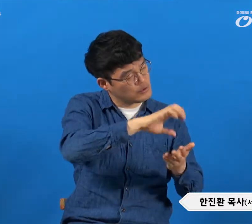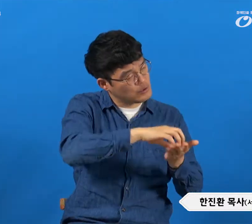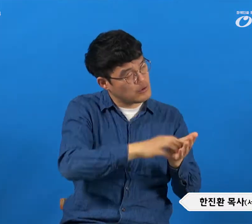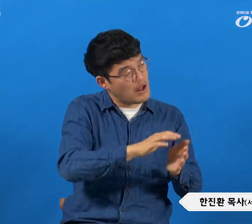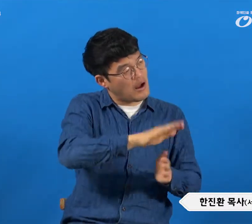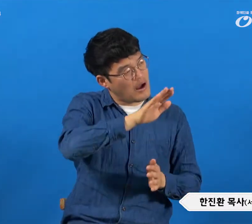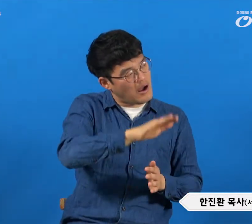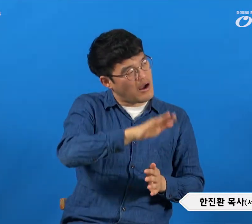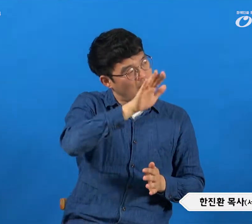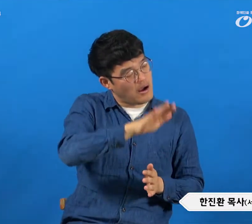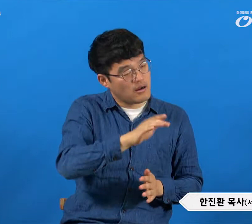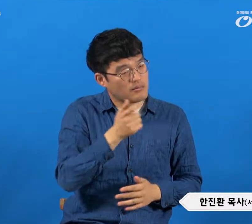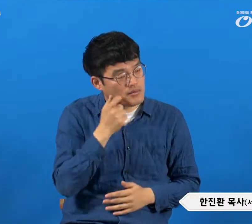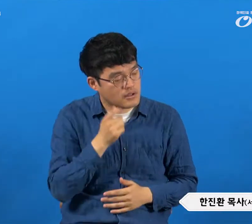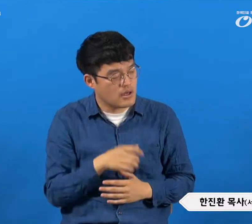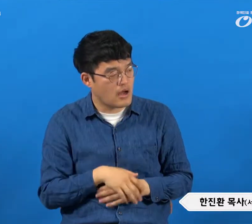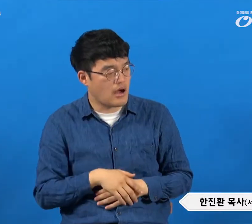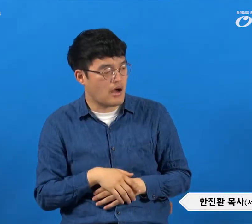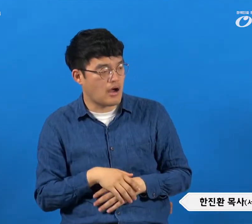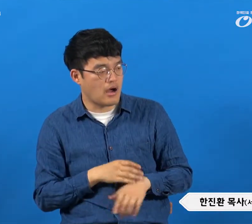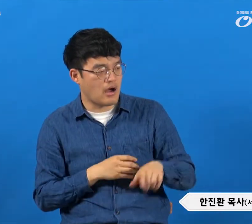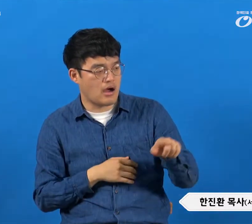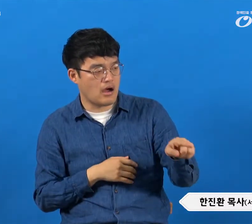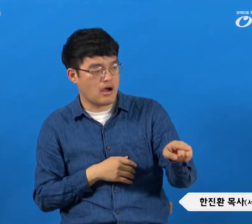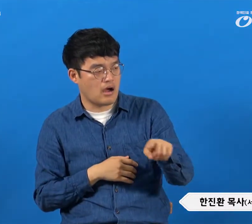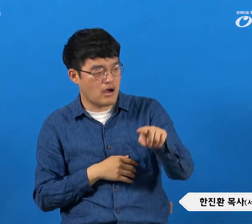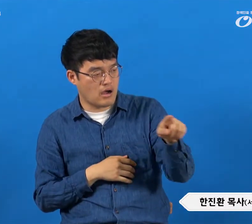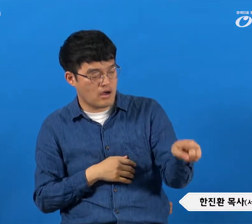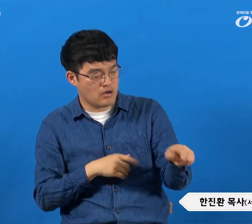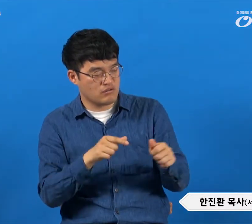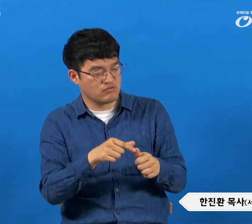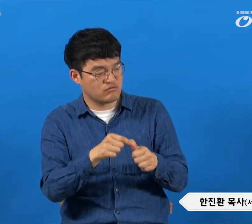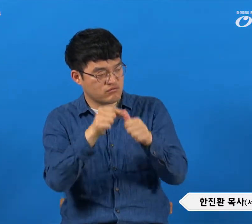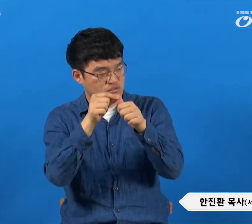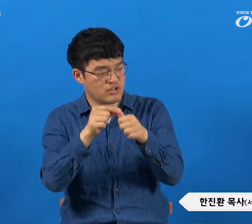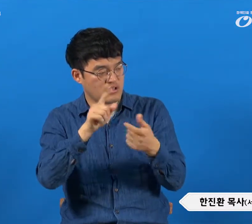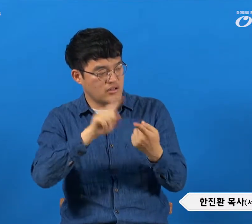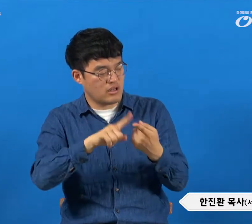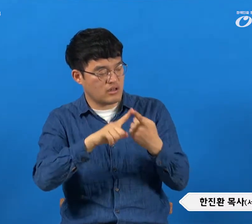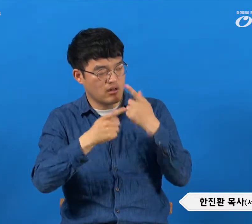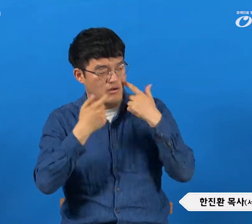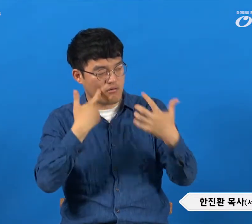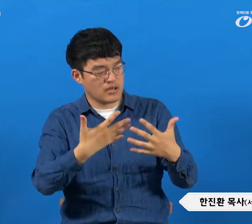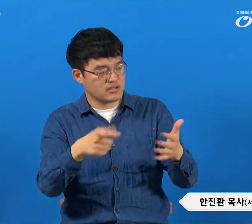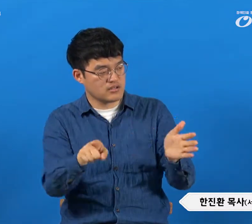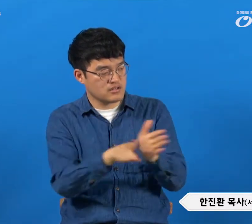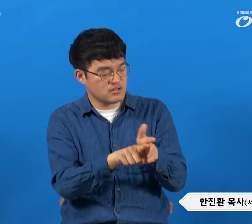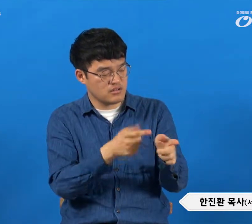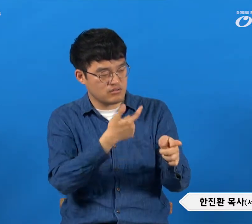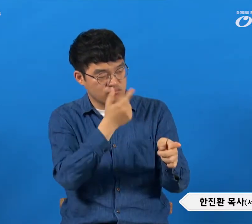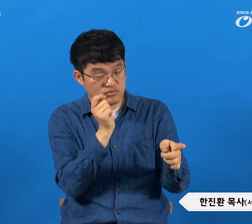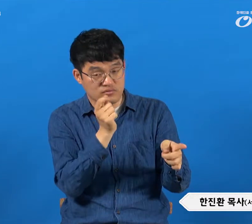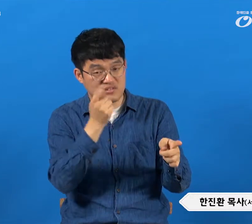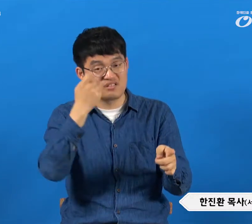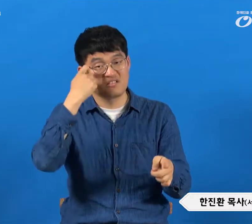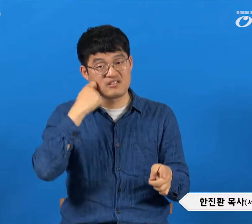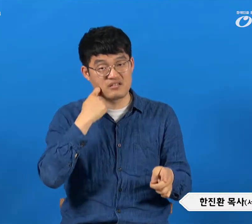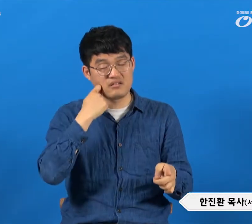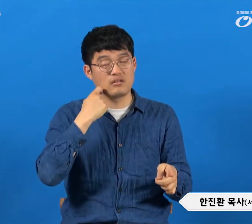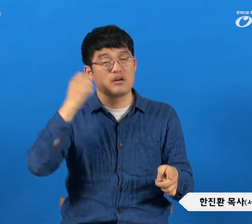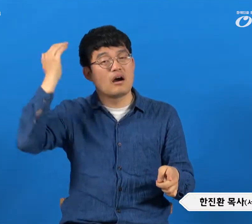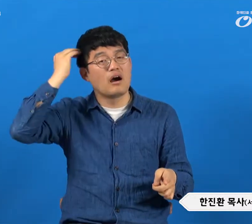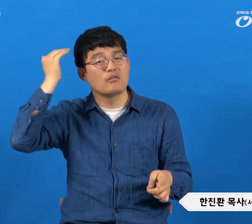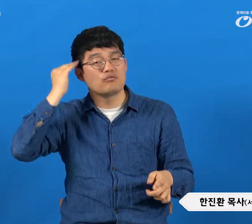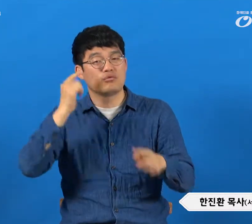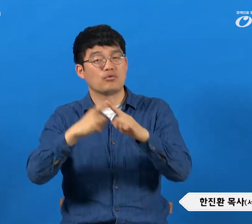3분의 2가 구원의 확신이 제대로 없다는 말이죠. 한국 교회가 말씀을 제대로 가르치지 못하고 있다는